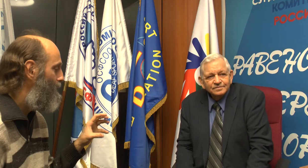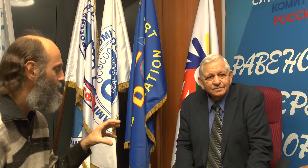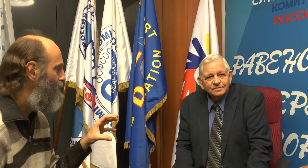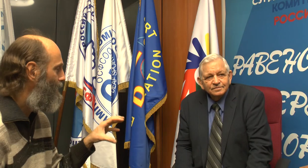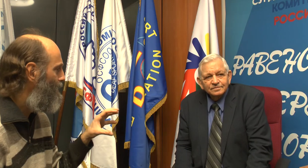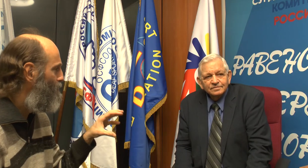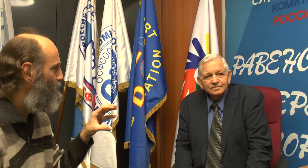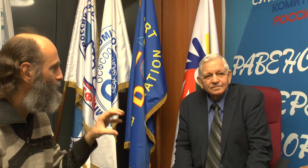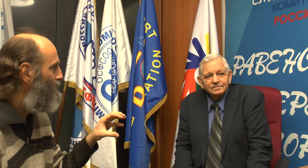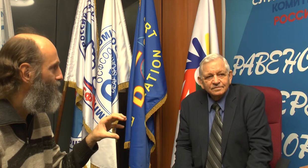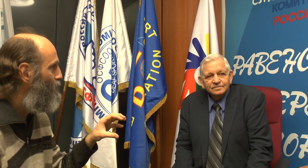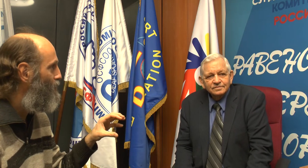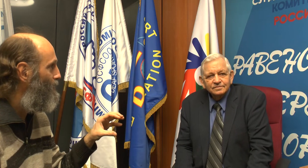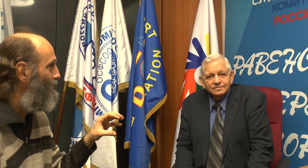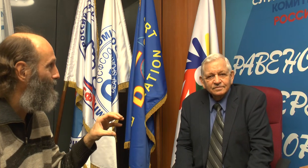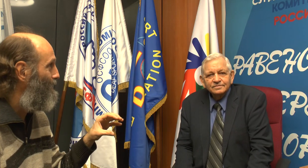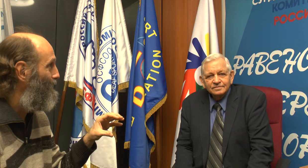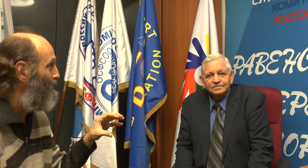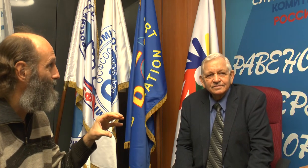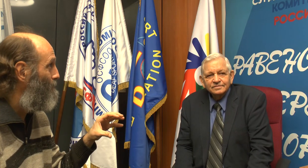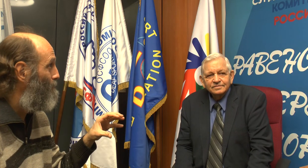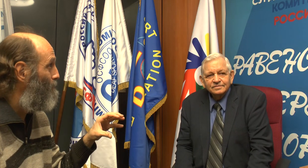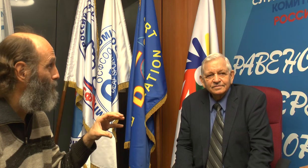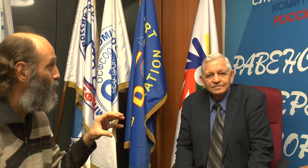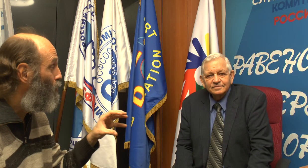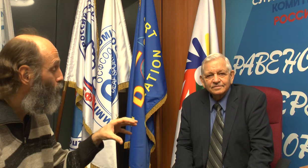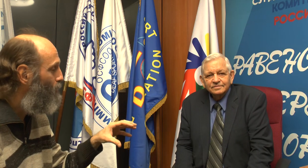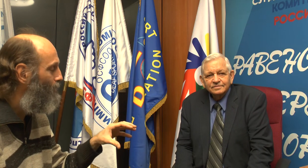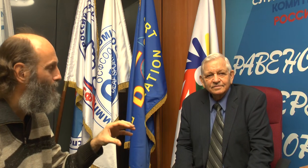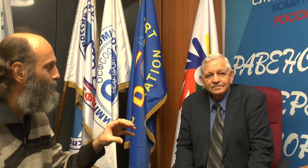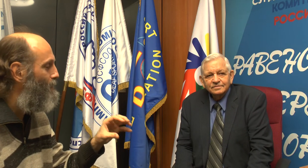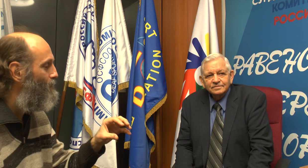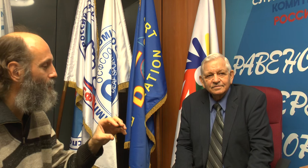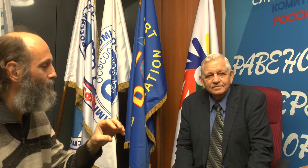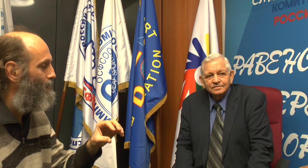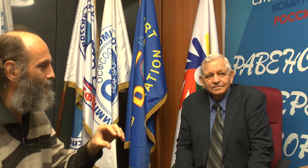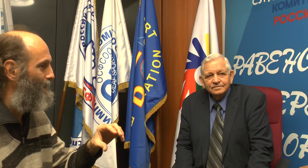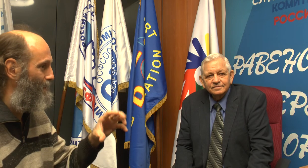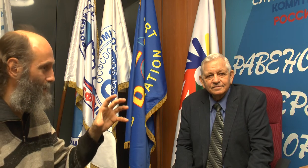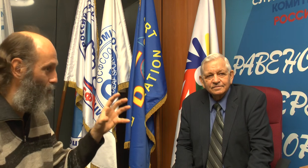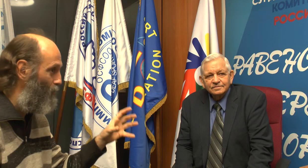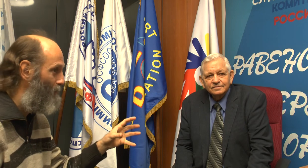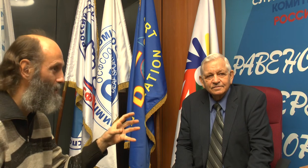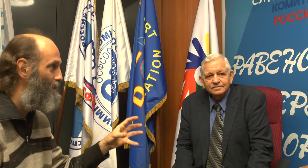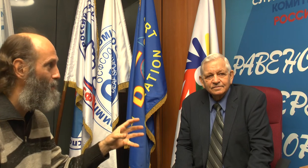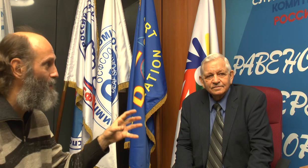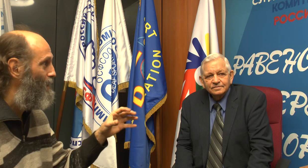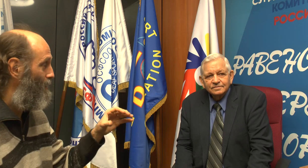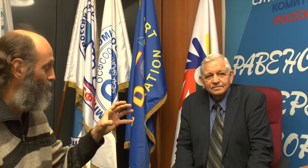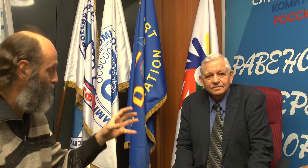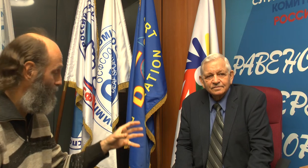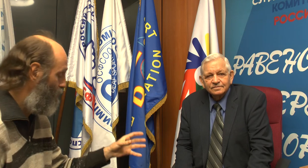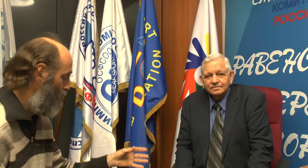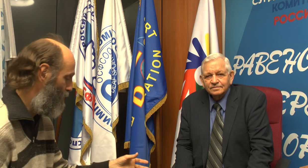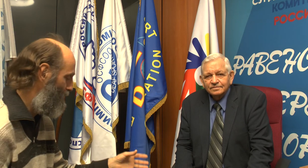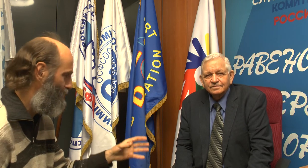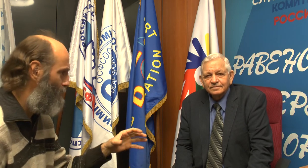Есть ли такие вот специфичные клубы, где именно с глухими детьми в области